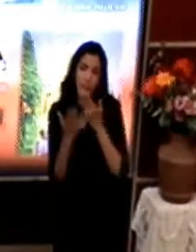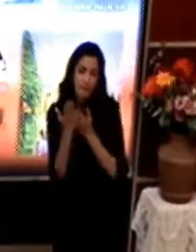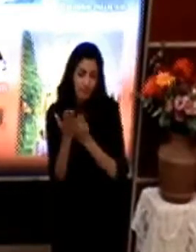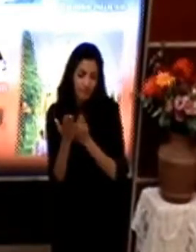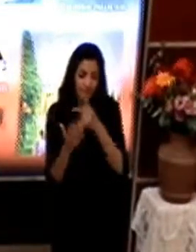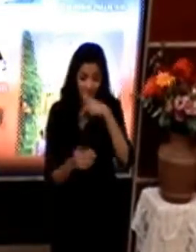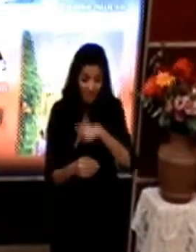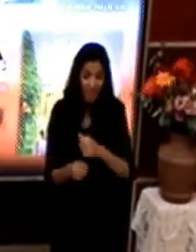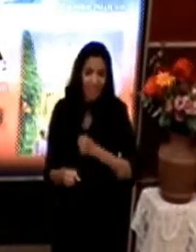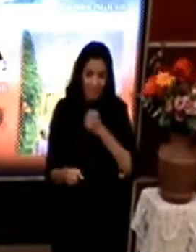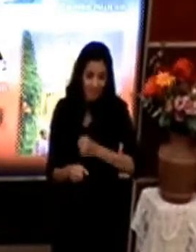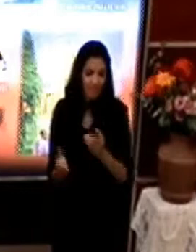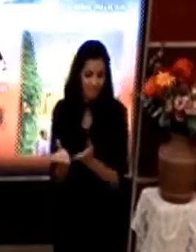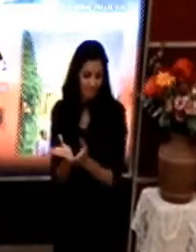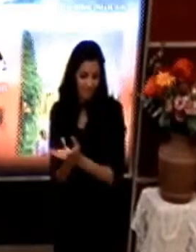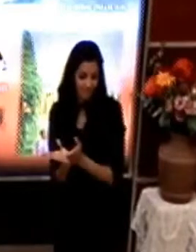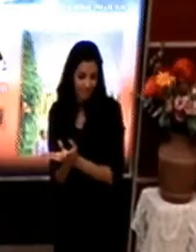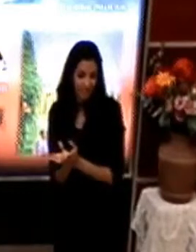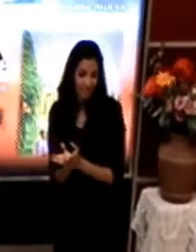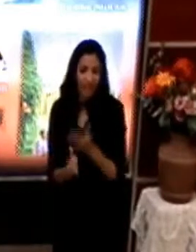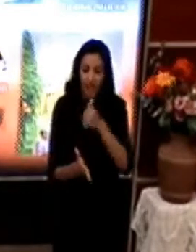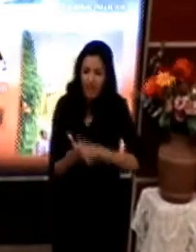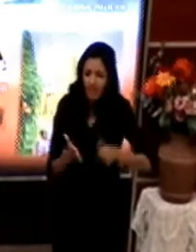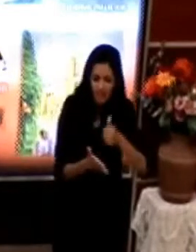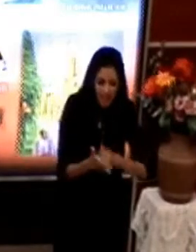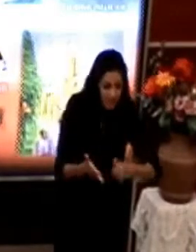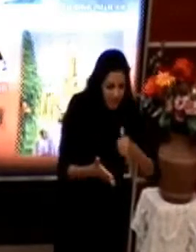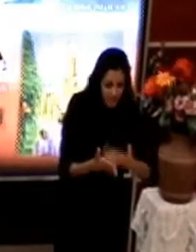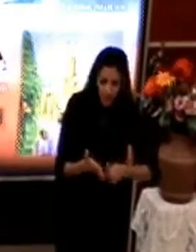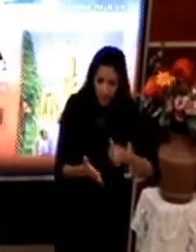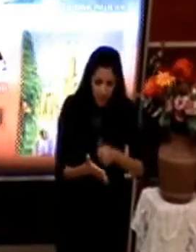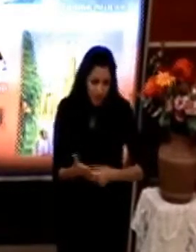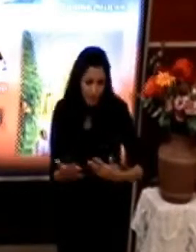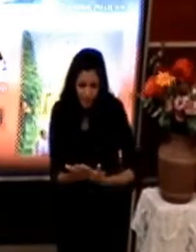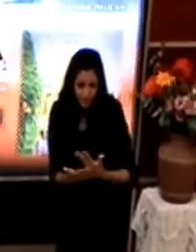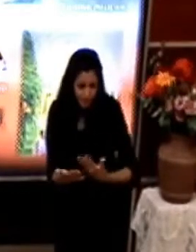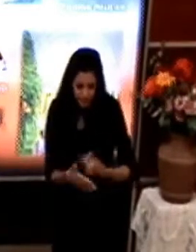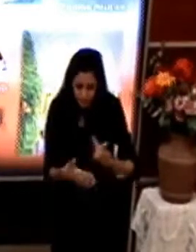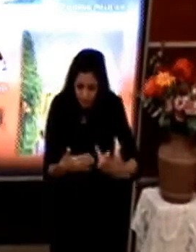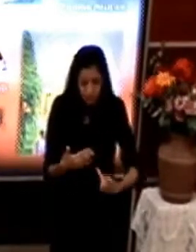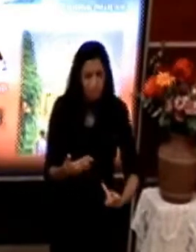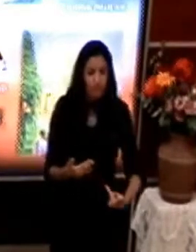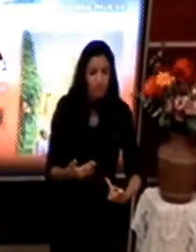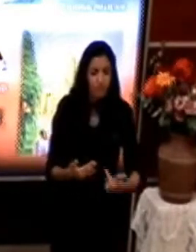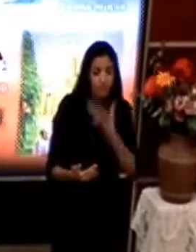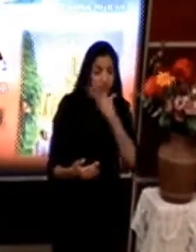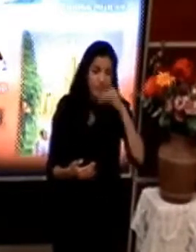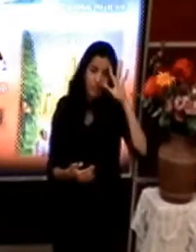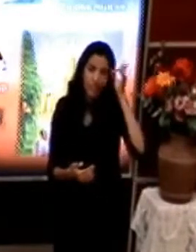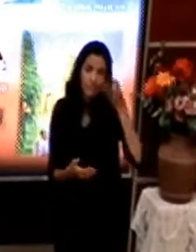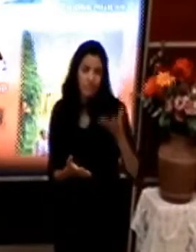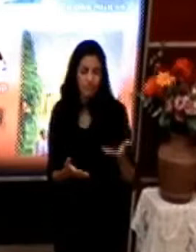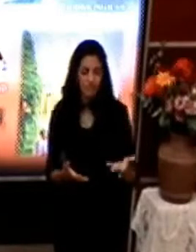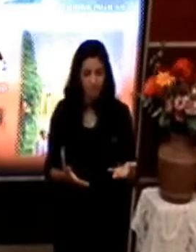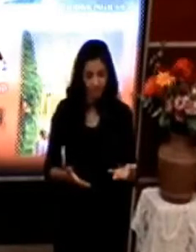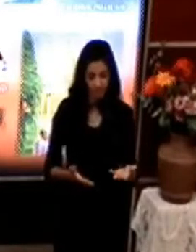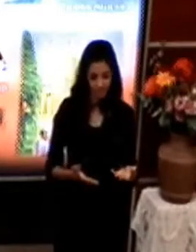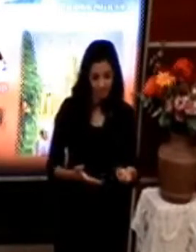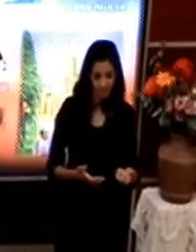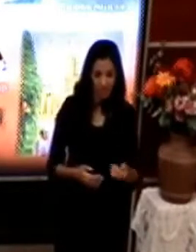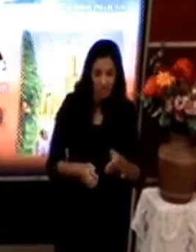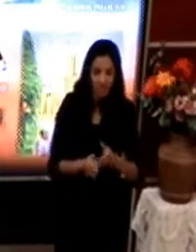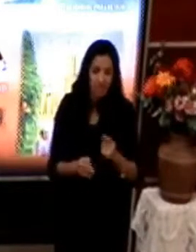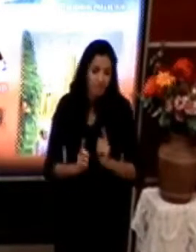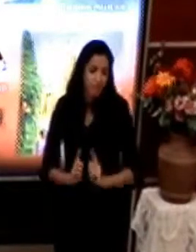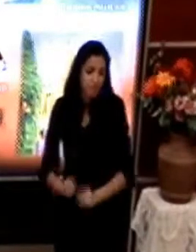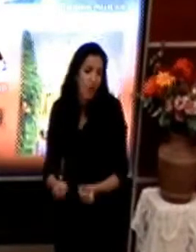acá estamos. Con todas las trabas, luchas y lo demás, Dios sabrá cómo continúa